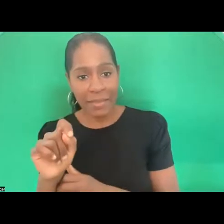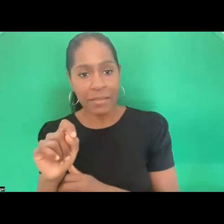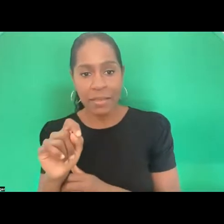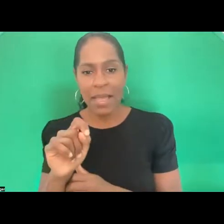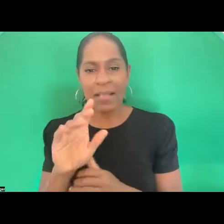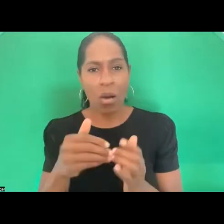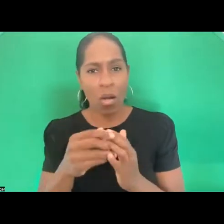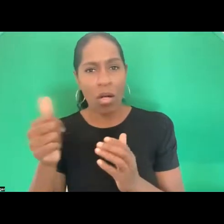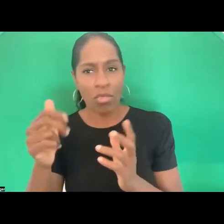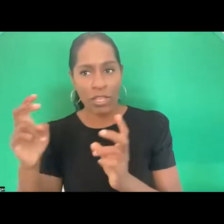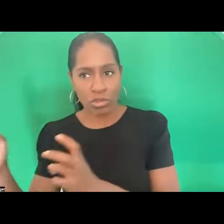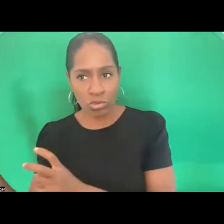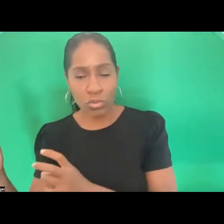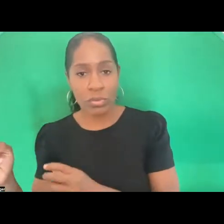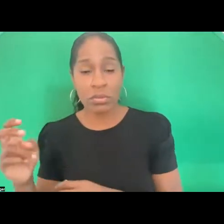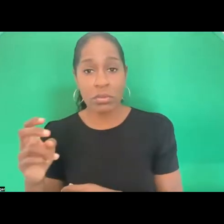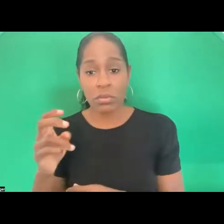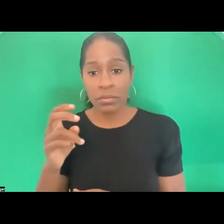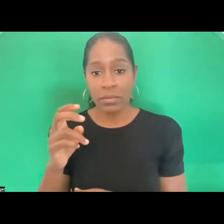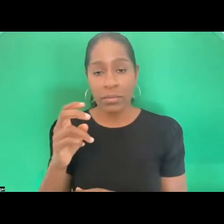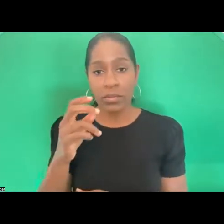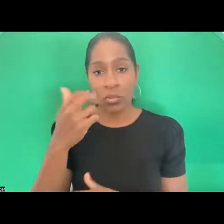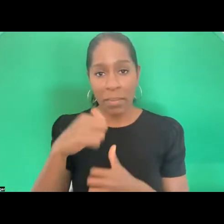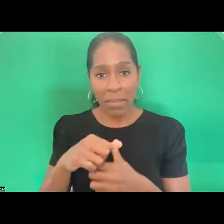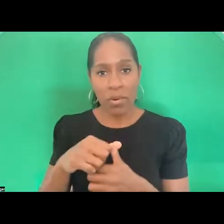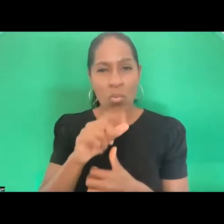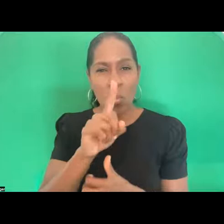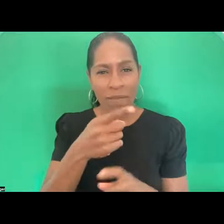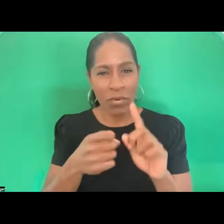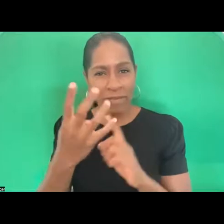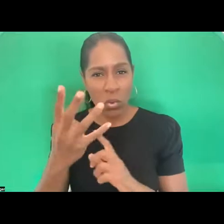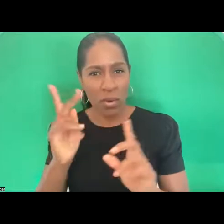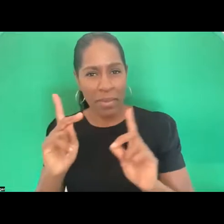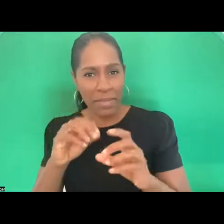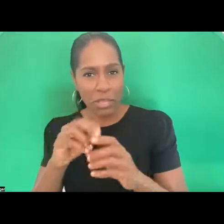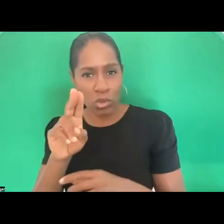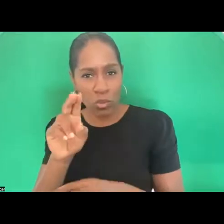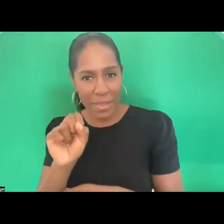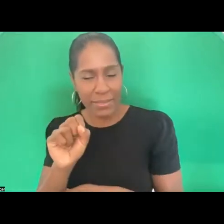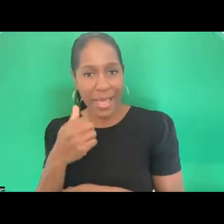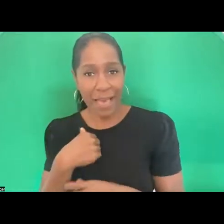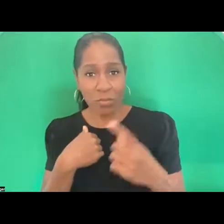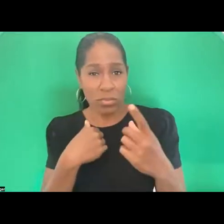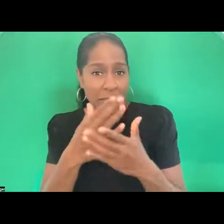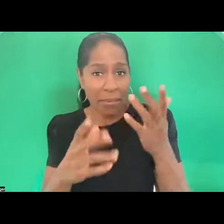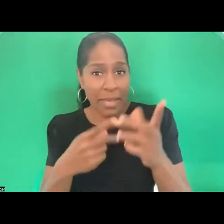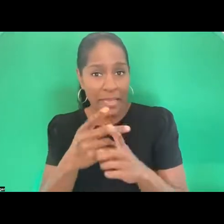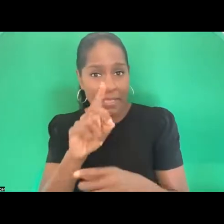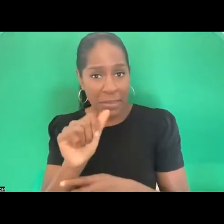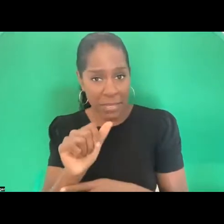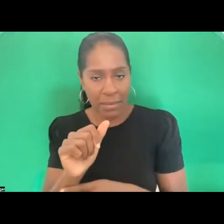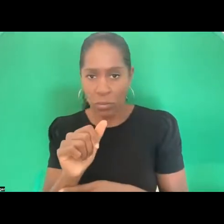nos importan más y finalmente con uno de cuatro personas de Estados Unidos que tiene algún tipo de discapacidad recordamos que